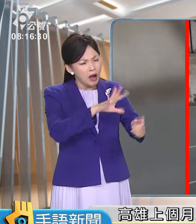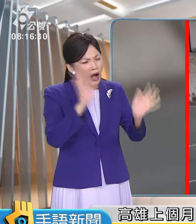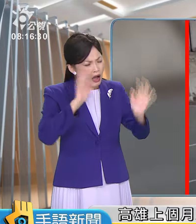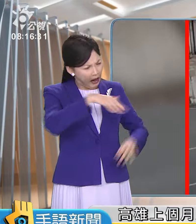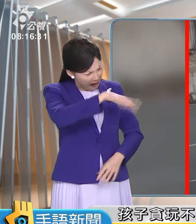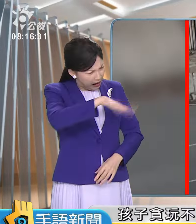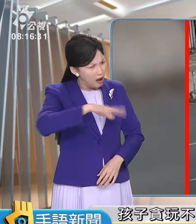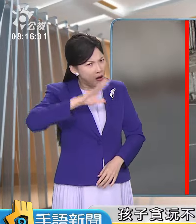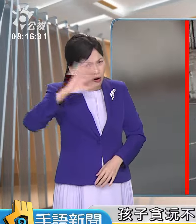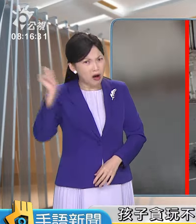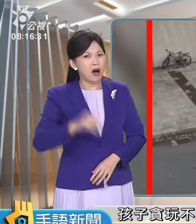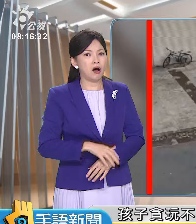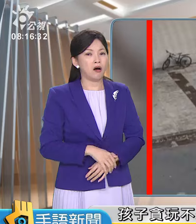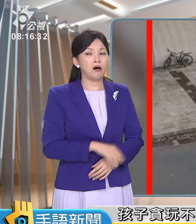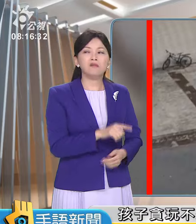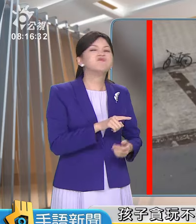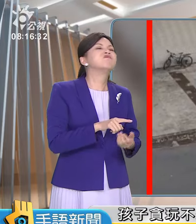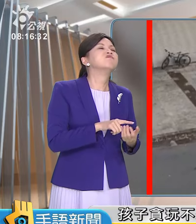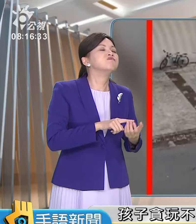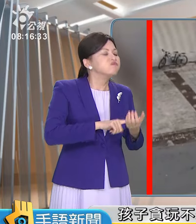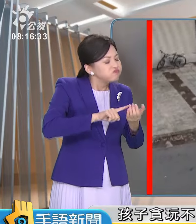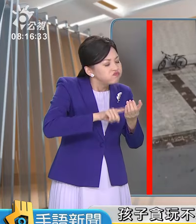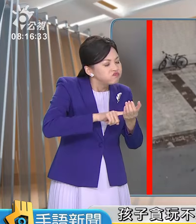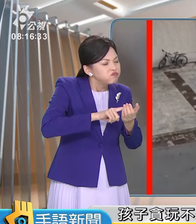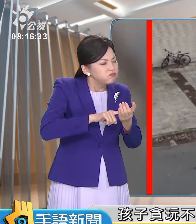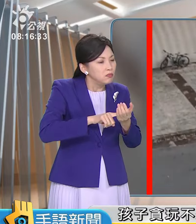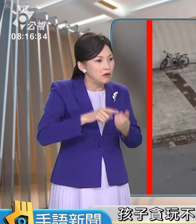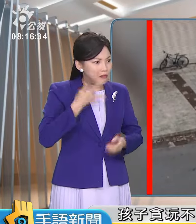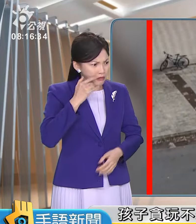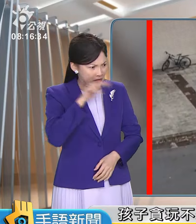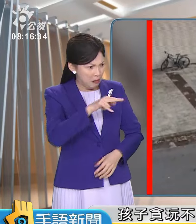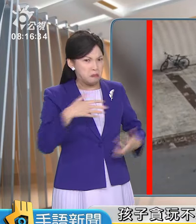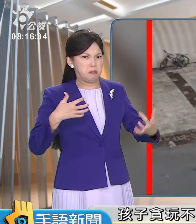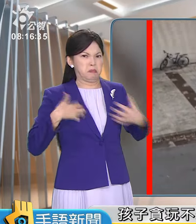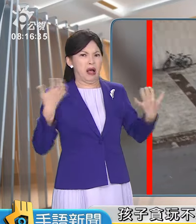因为孩子贪玩不想回家，把孩子赶下车。